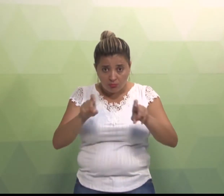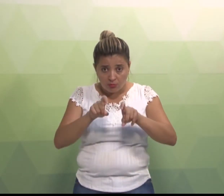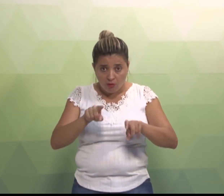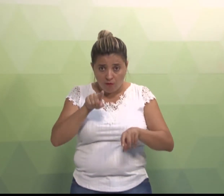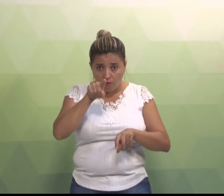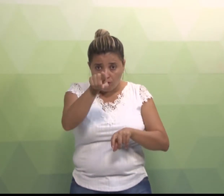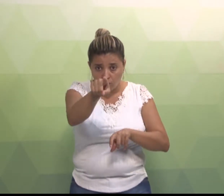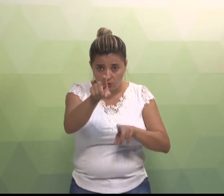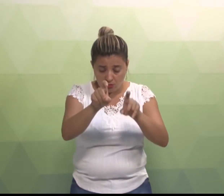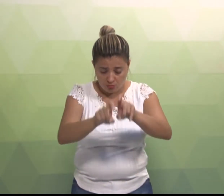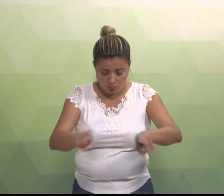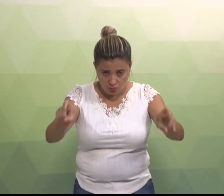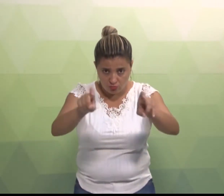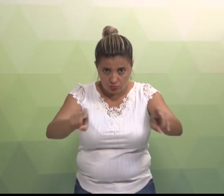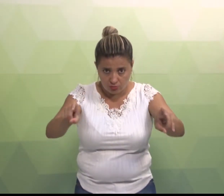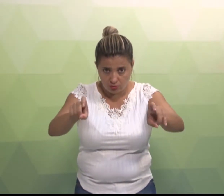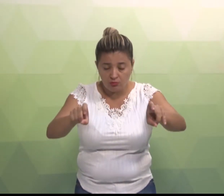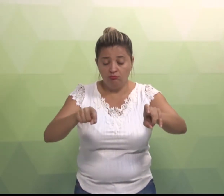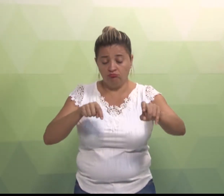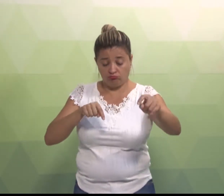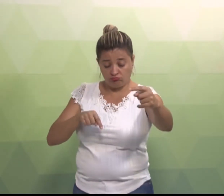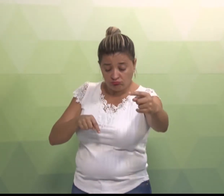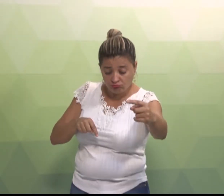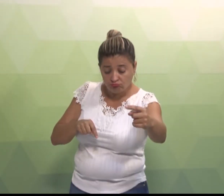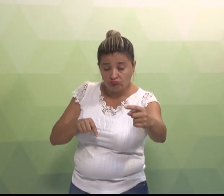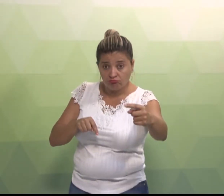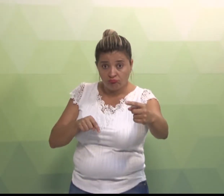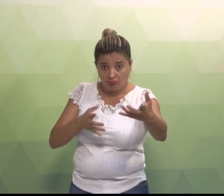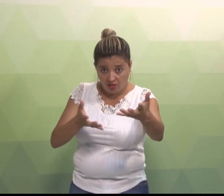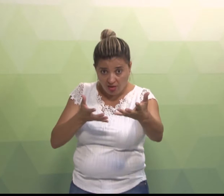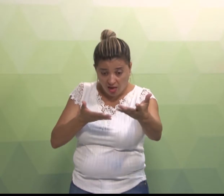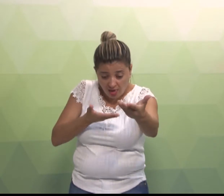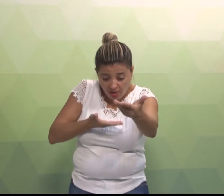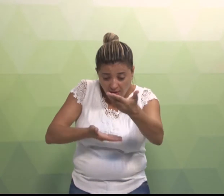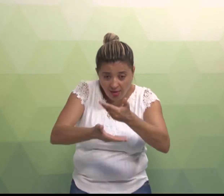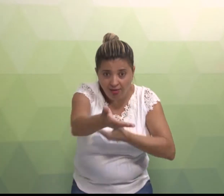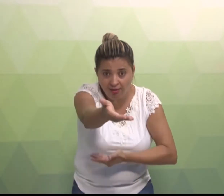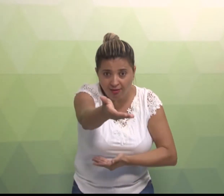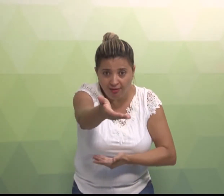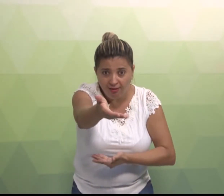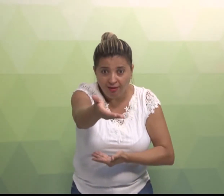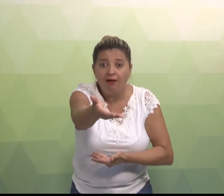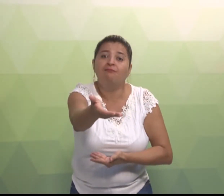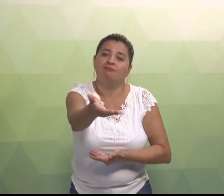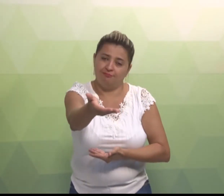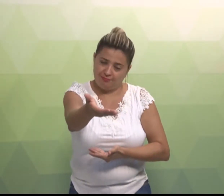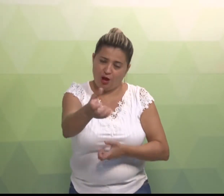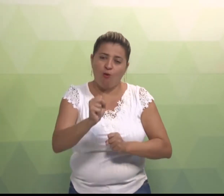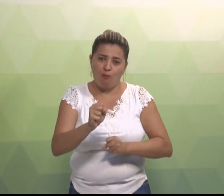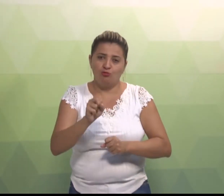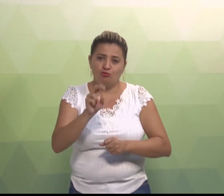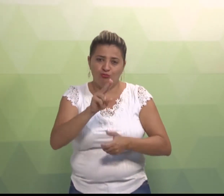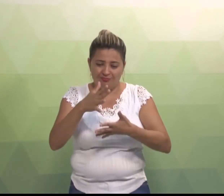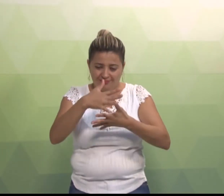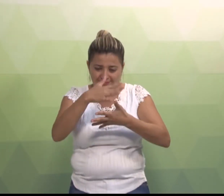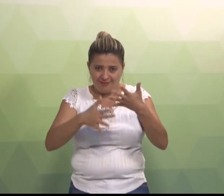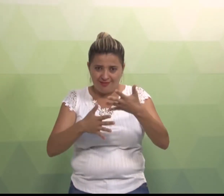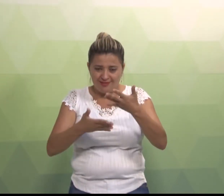o computador, esse sinal de computador, e utilizar o trocar dessa forma, nesse sinal, que eu posso